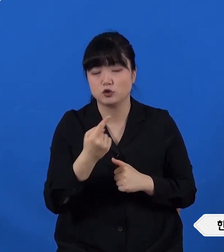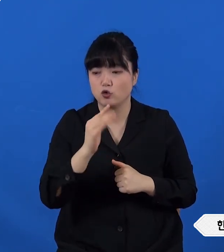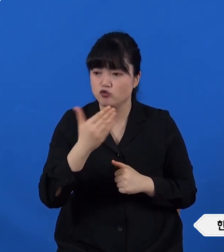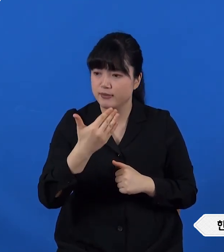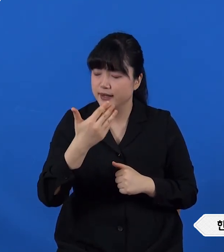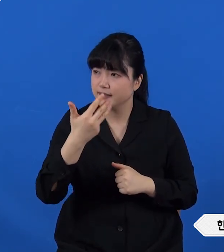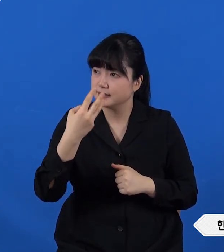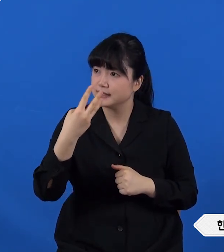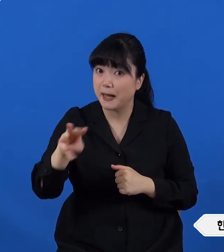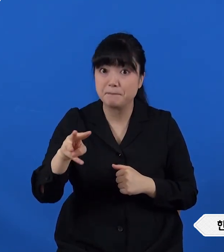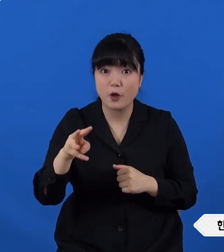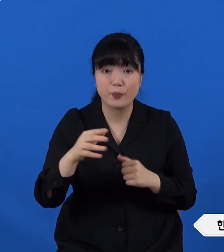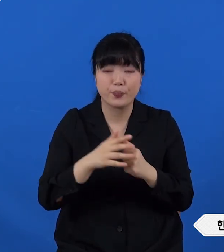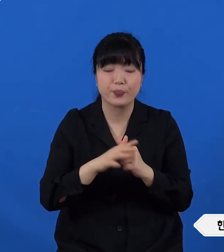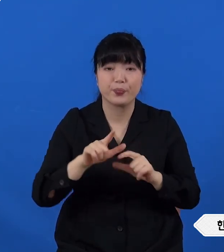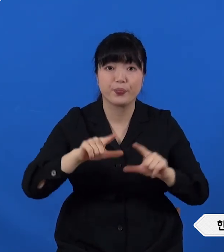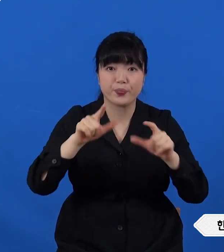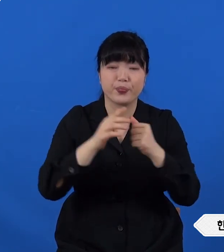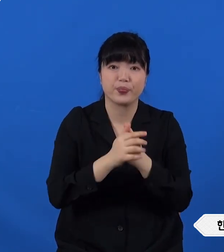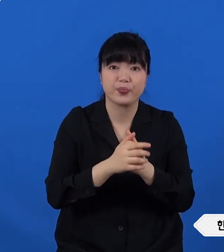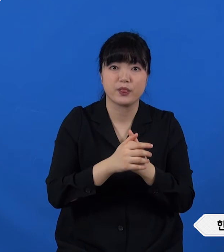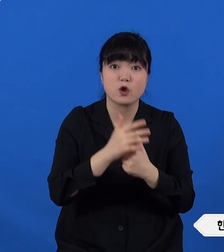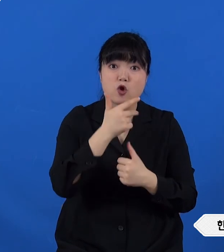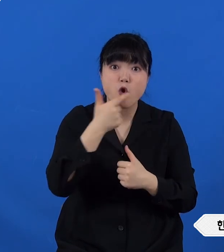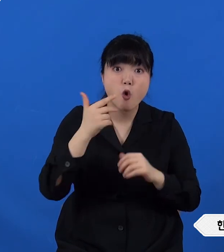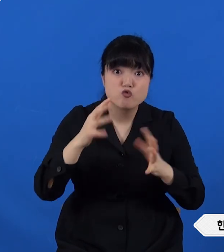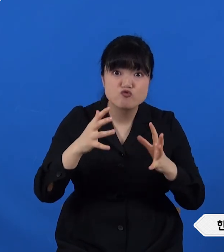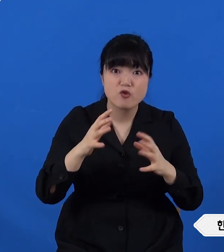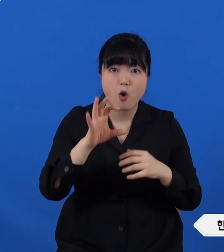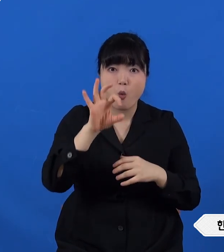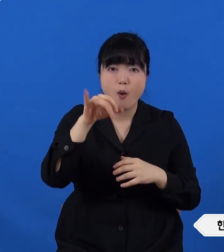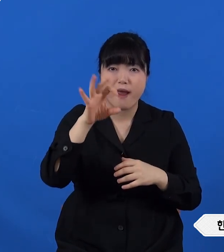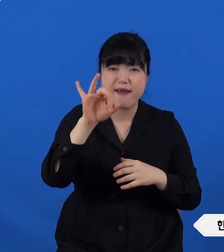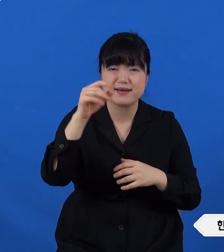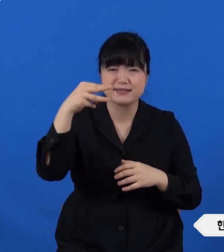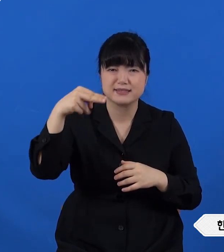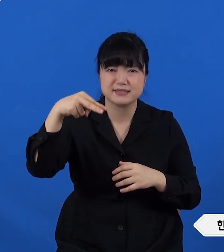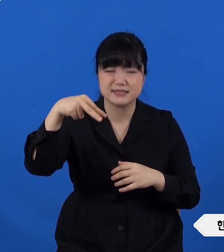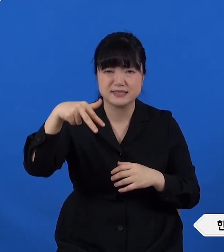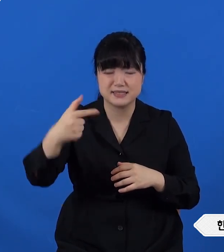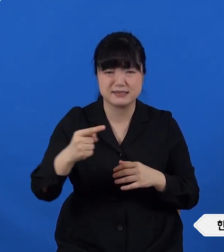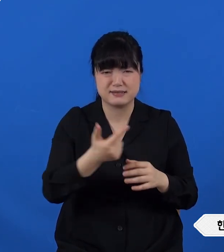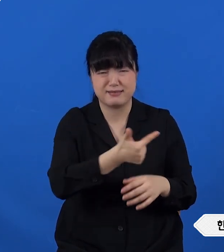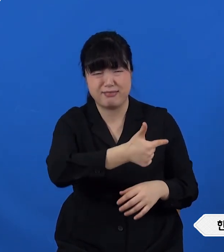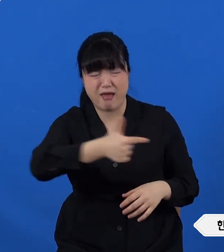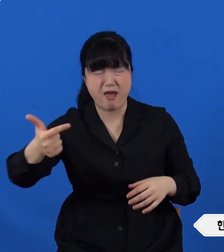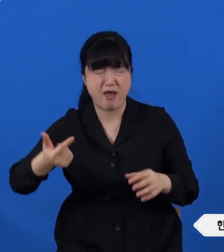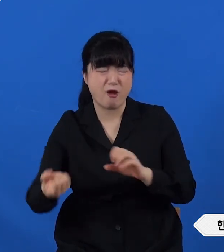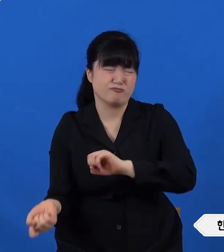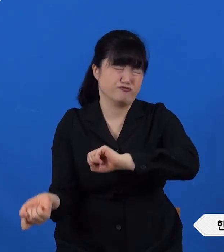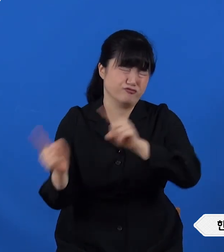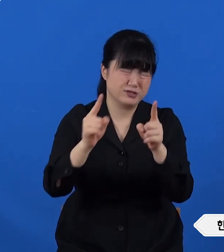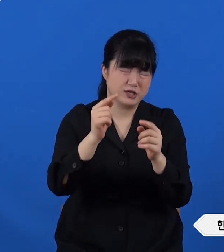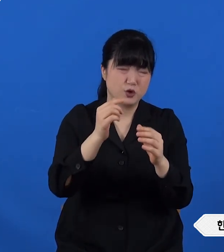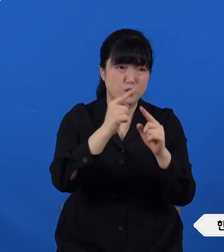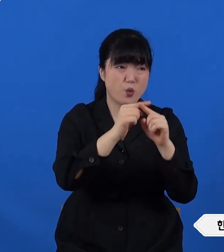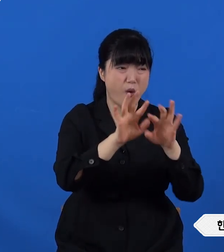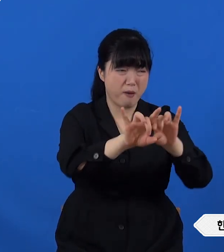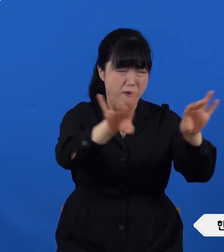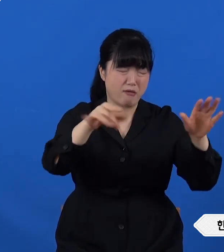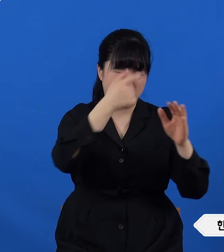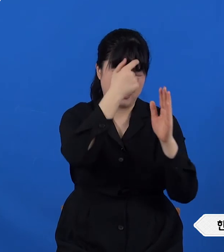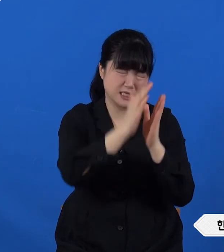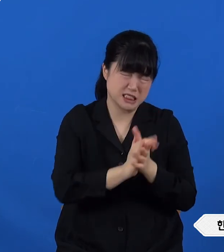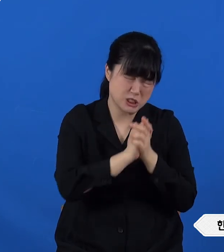1903년에 영국 웨일즈에 대부흥 운동이 일어났습니다. 교회마다 뜨겁게 부르짖고 기도하는 성령의